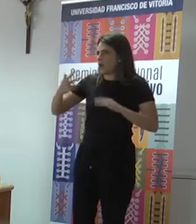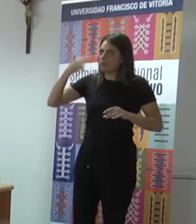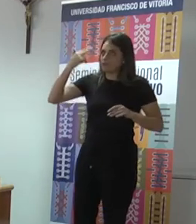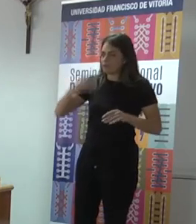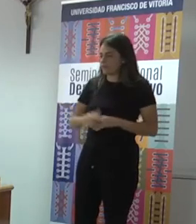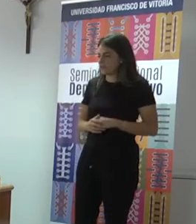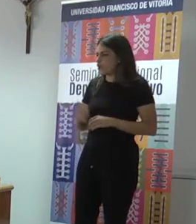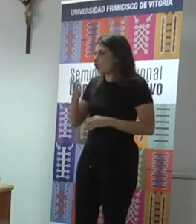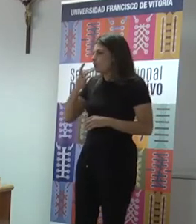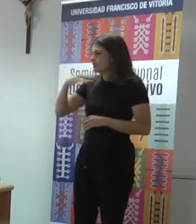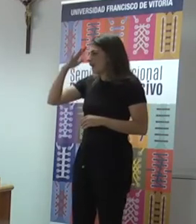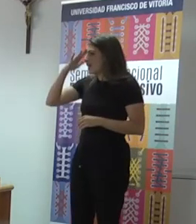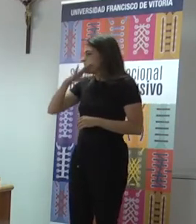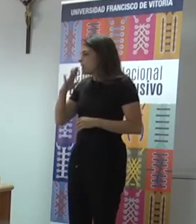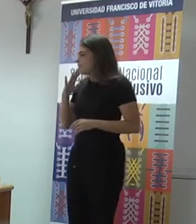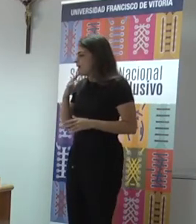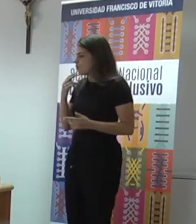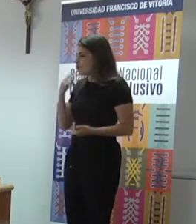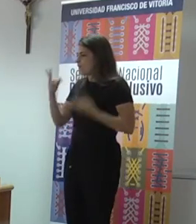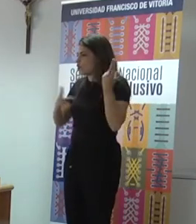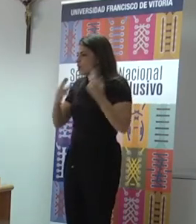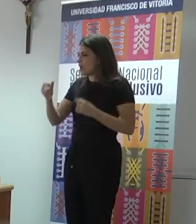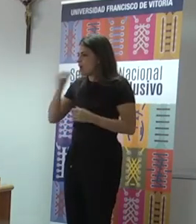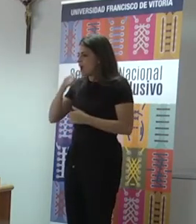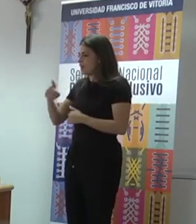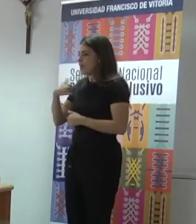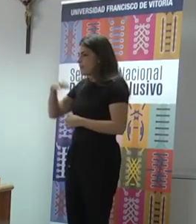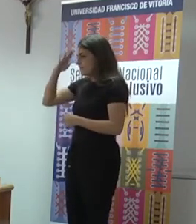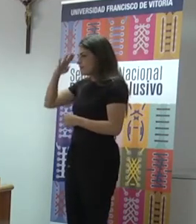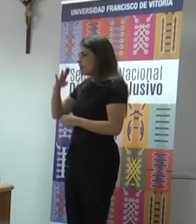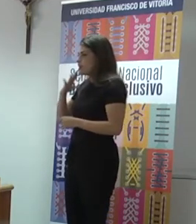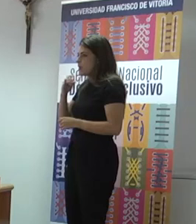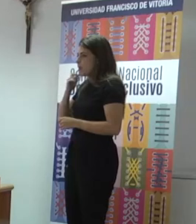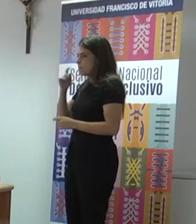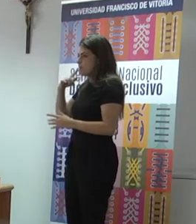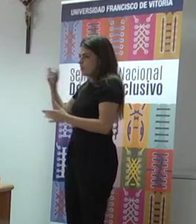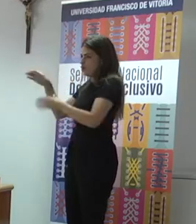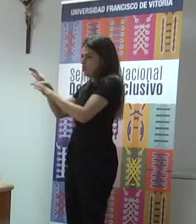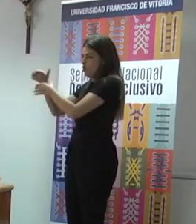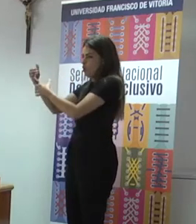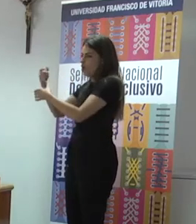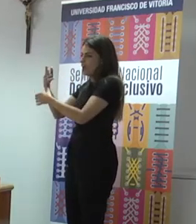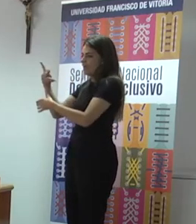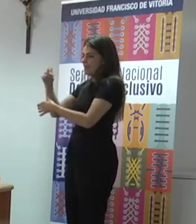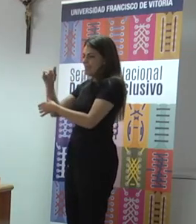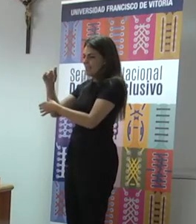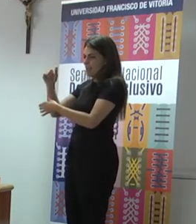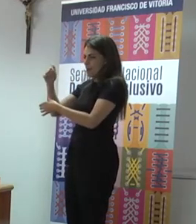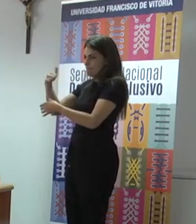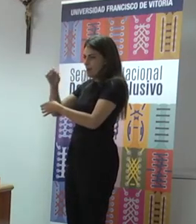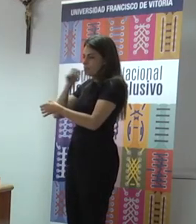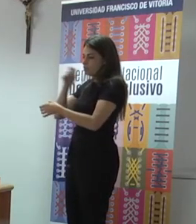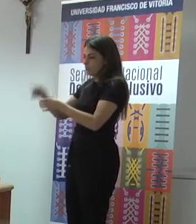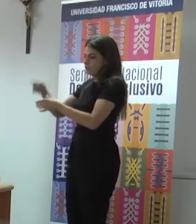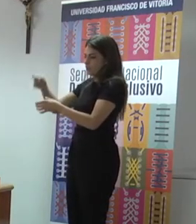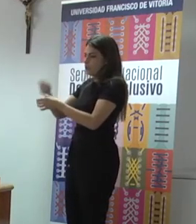si mi madre tiene una peluquería y mi padre una tienda de kebab y me equivoqué de la máquina y me corté con el pelo con la máquina de kebab, o sea, mil